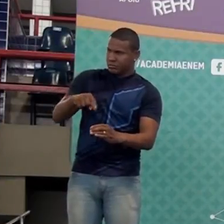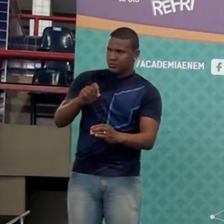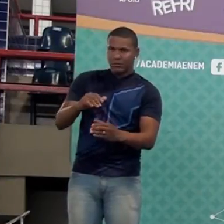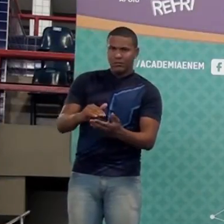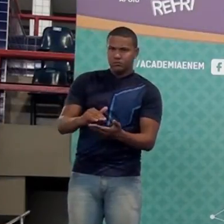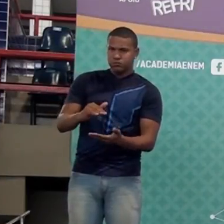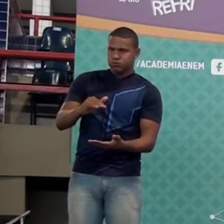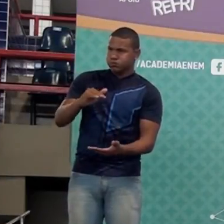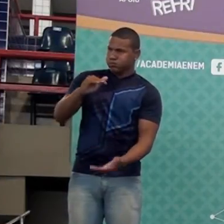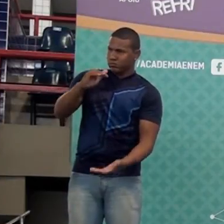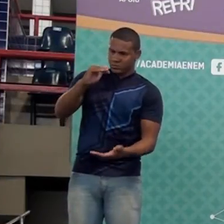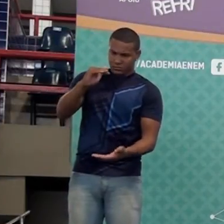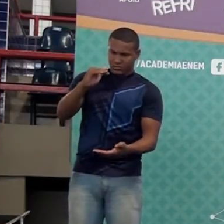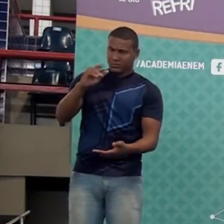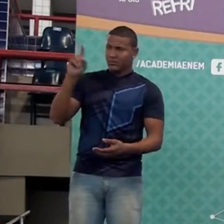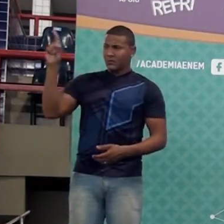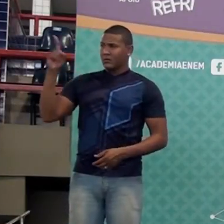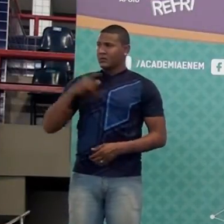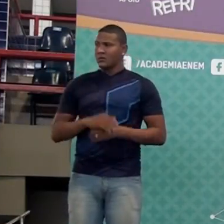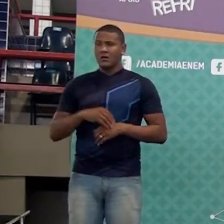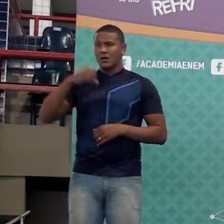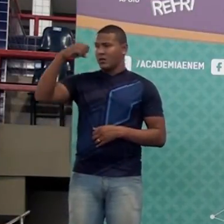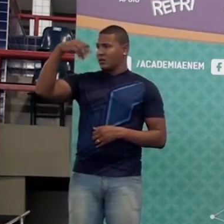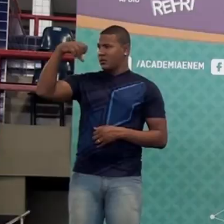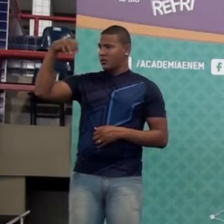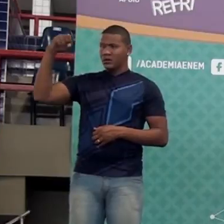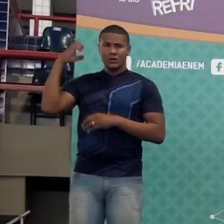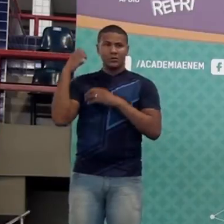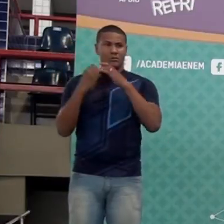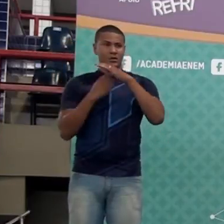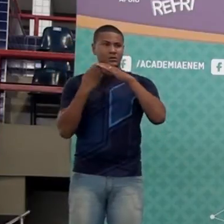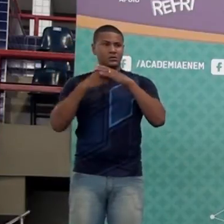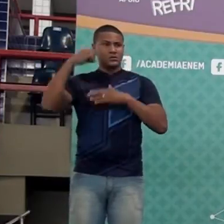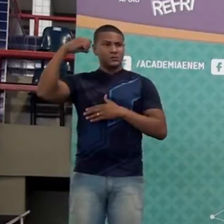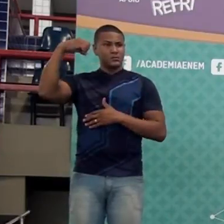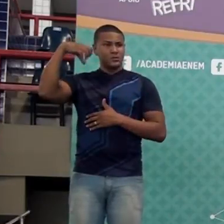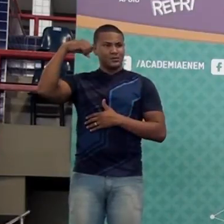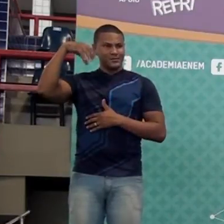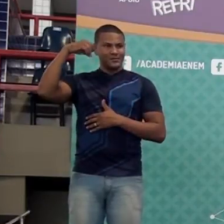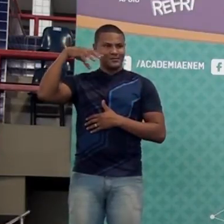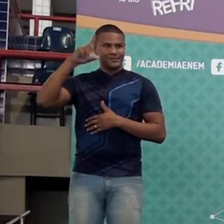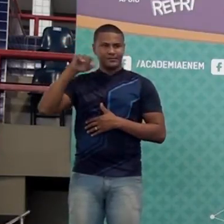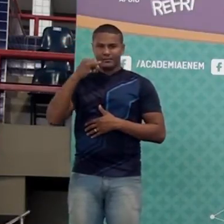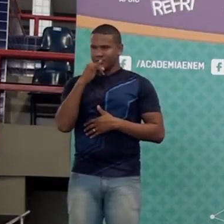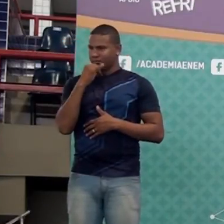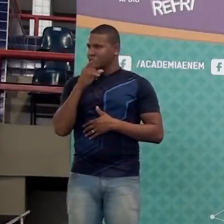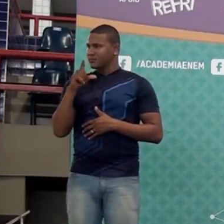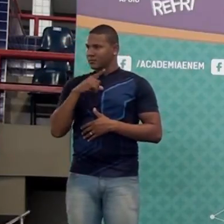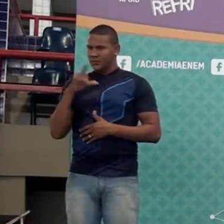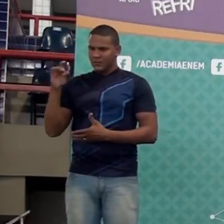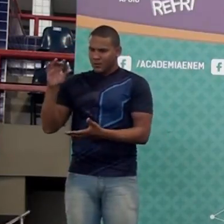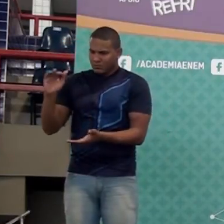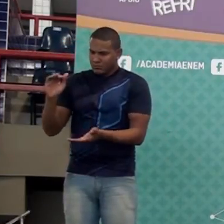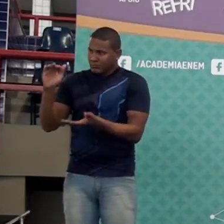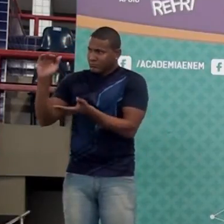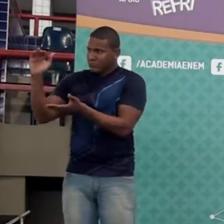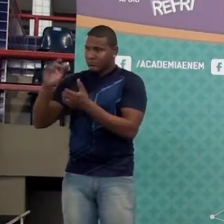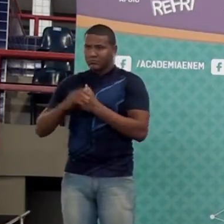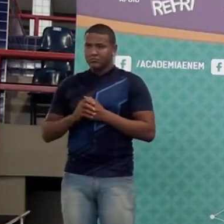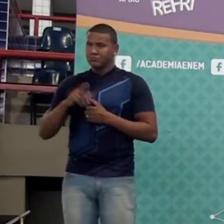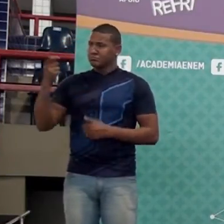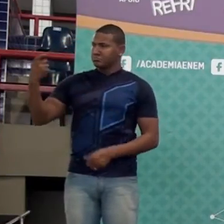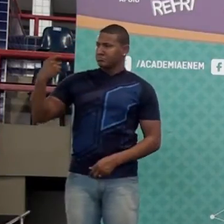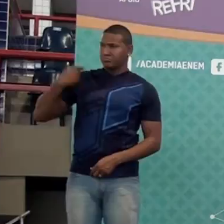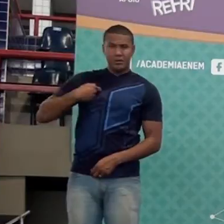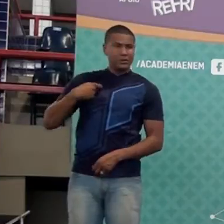compra esse óleo e produz biodiesel a partir desse óleo. É um pouquinho só que a Coels se paga, não é muito não. Por